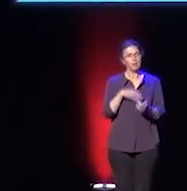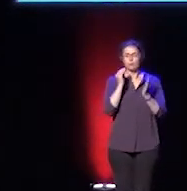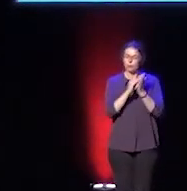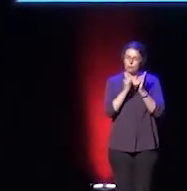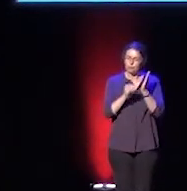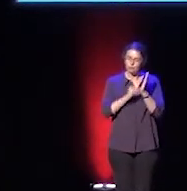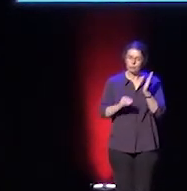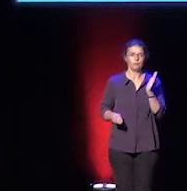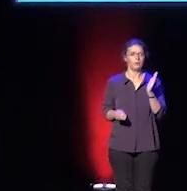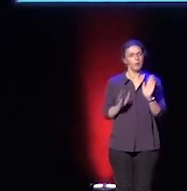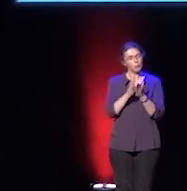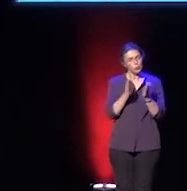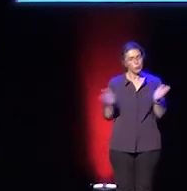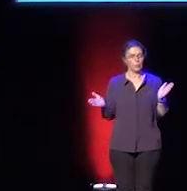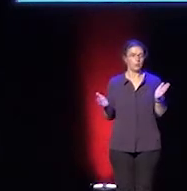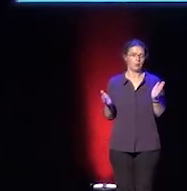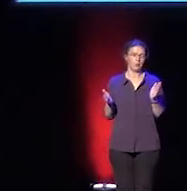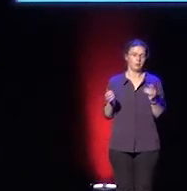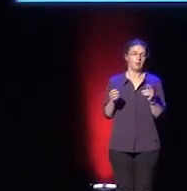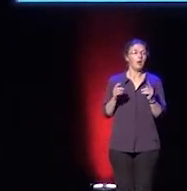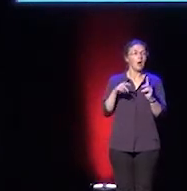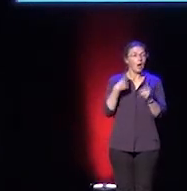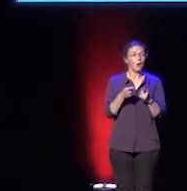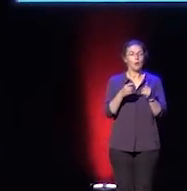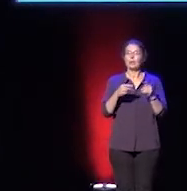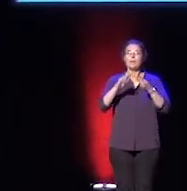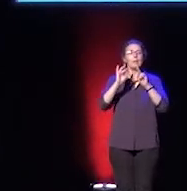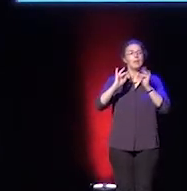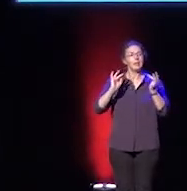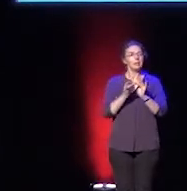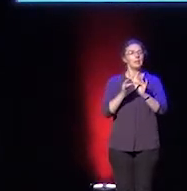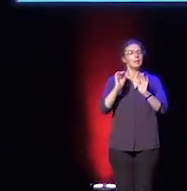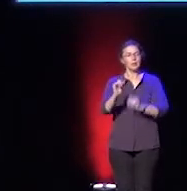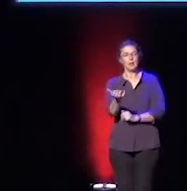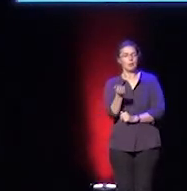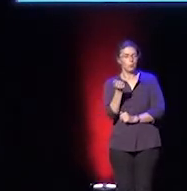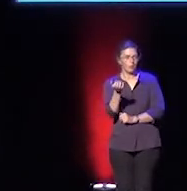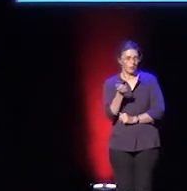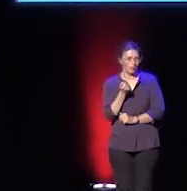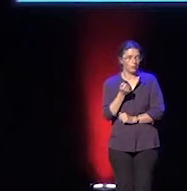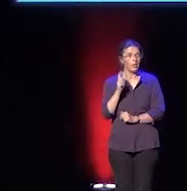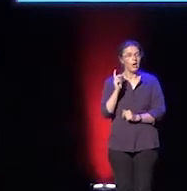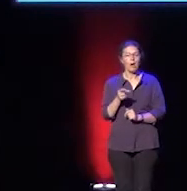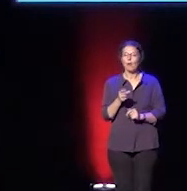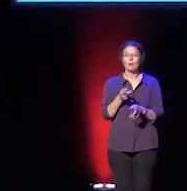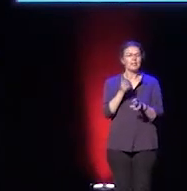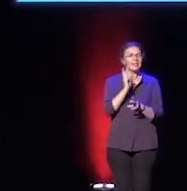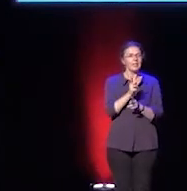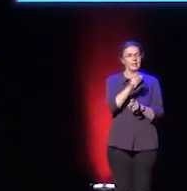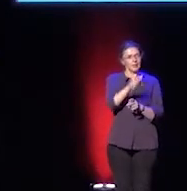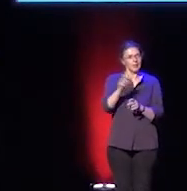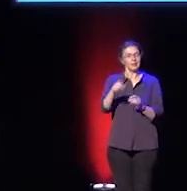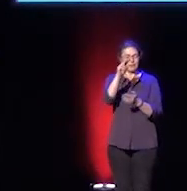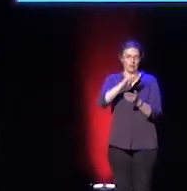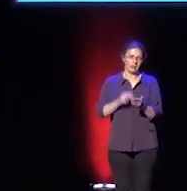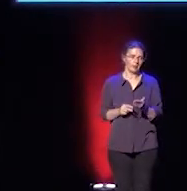schriftlich in Broschüren zusammengefasst. Sie sind im Internet abrufbar. Sie können von jedermann